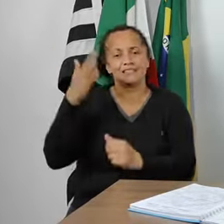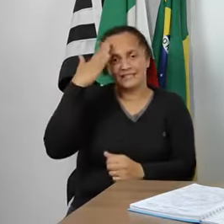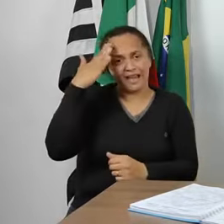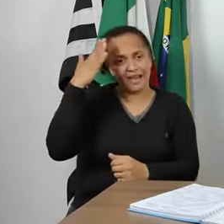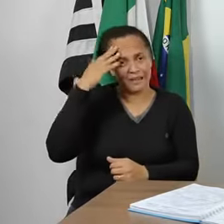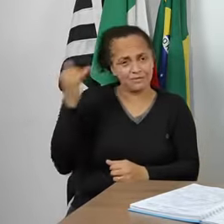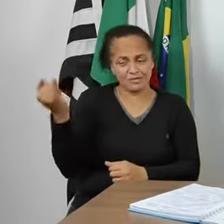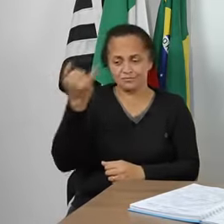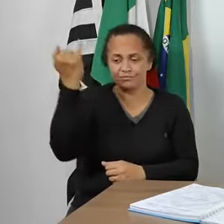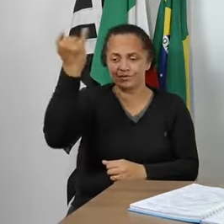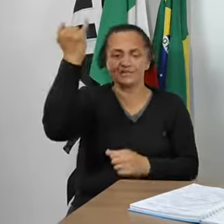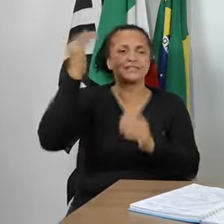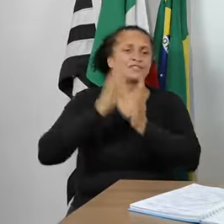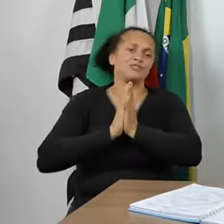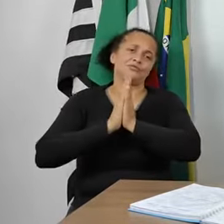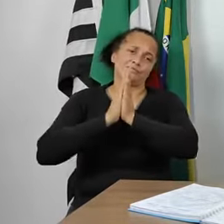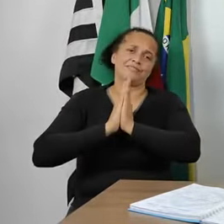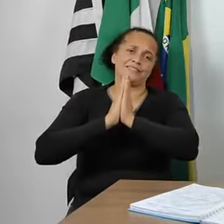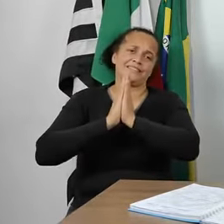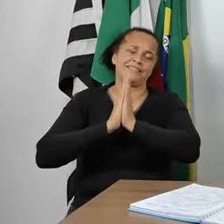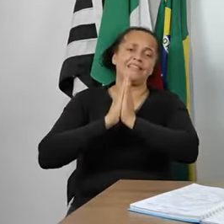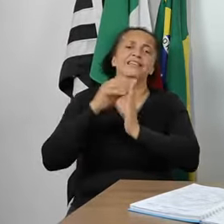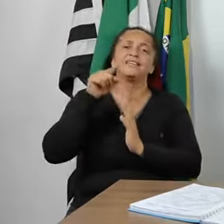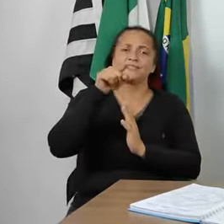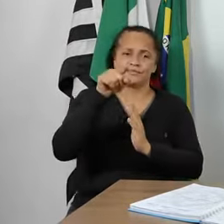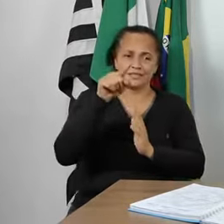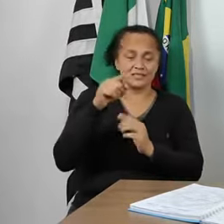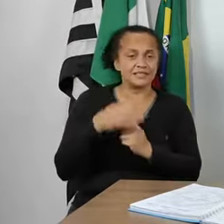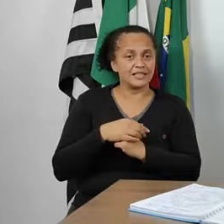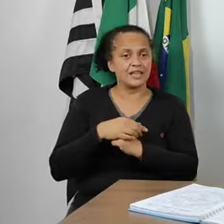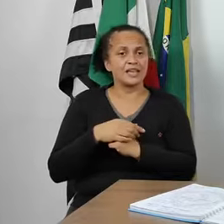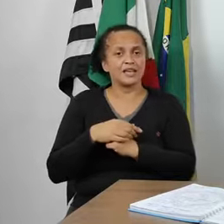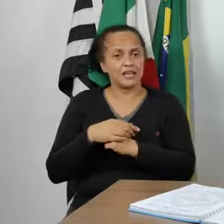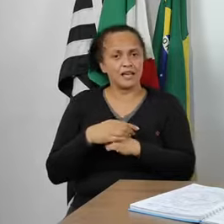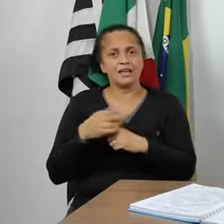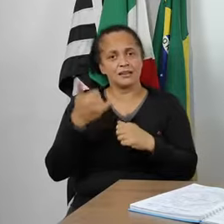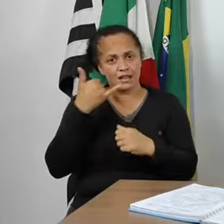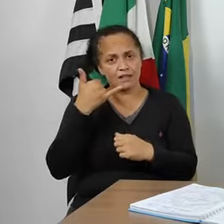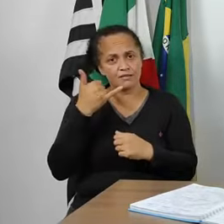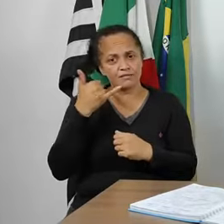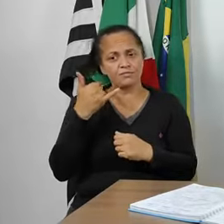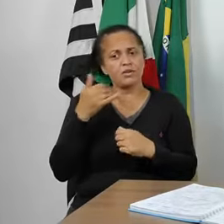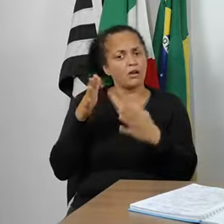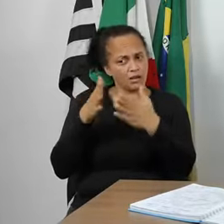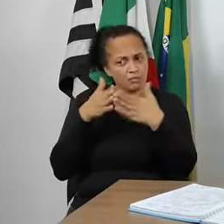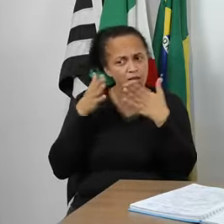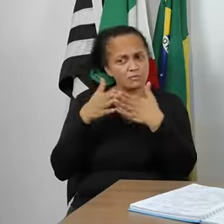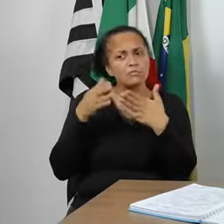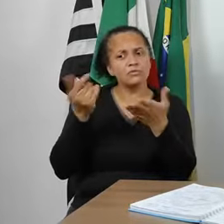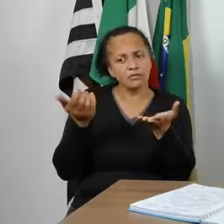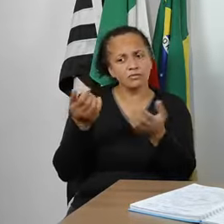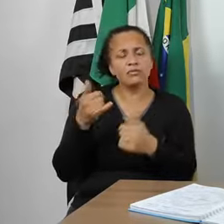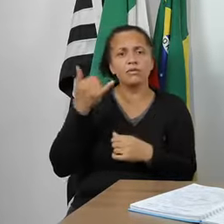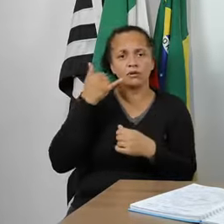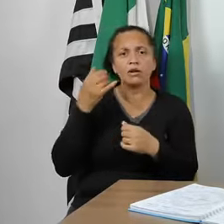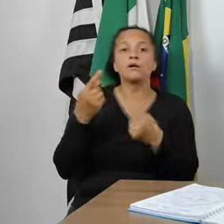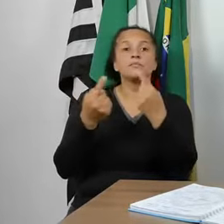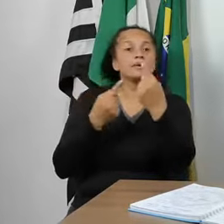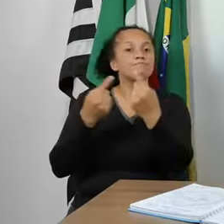da importância do valor da oração, que você entre em contato com o André, que você peça para ele te adicionar, que você